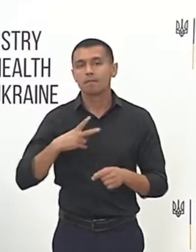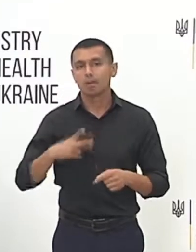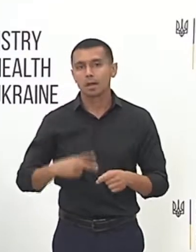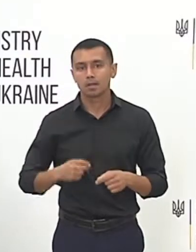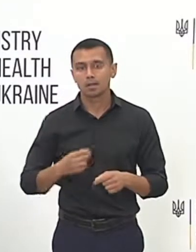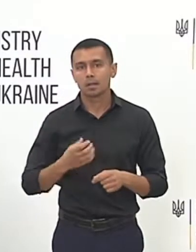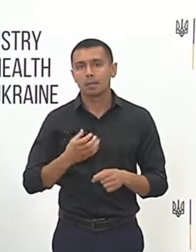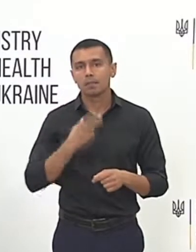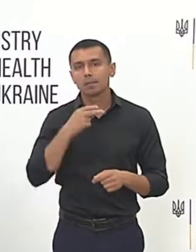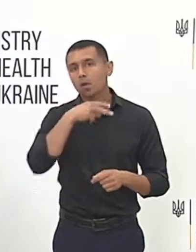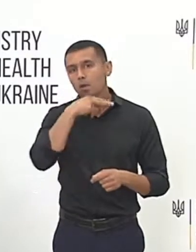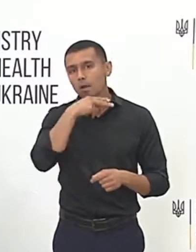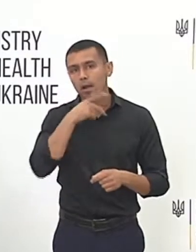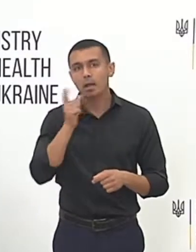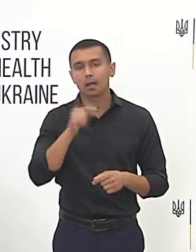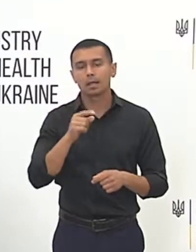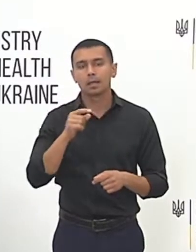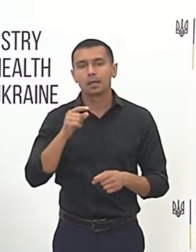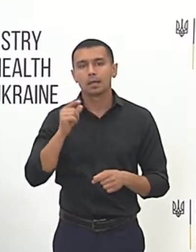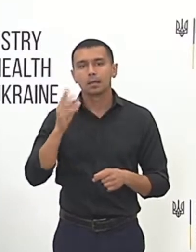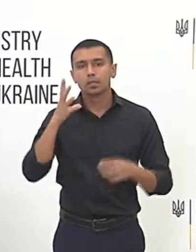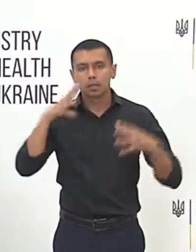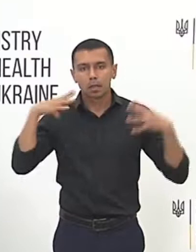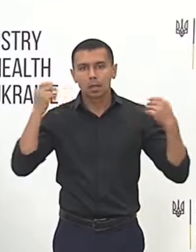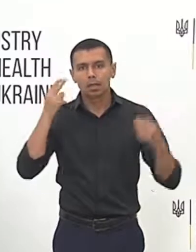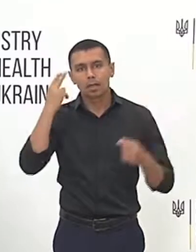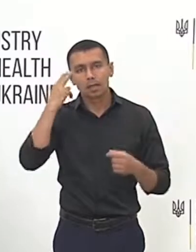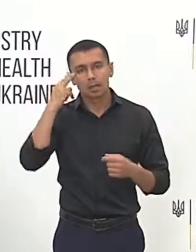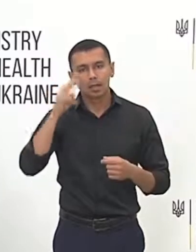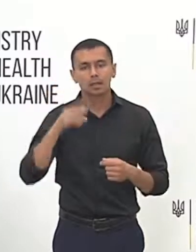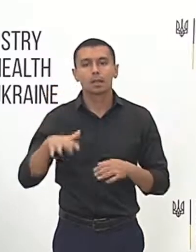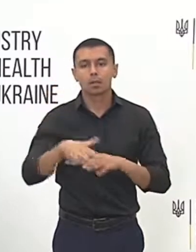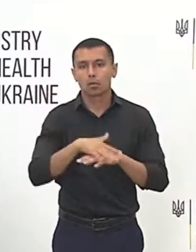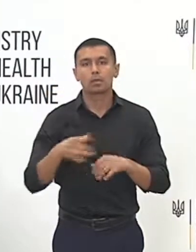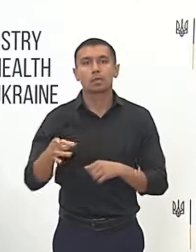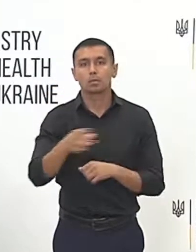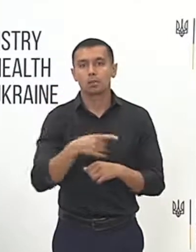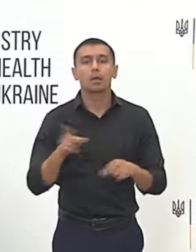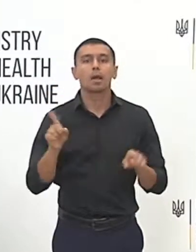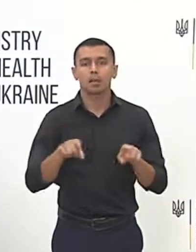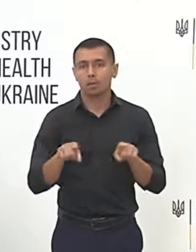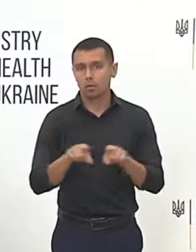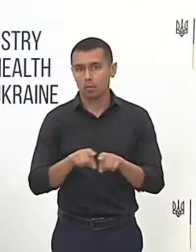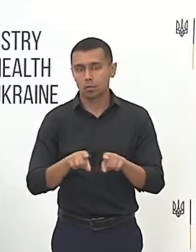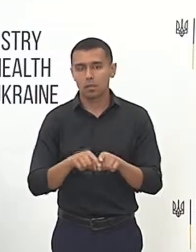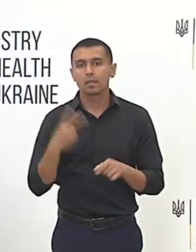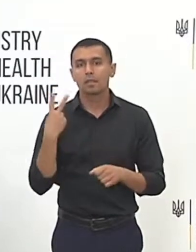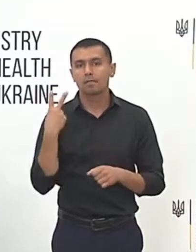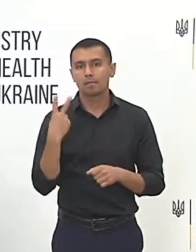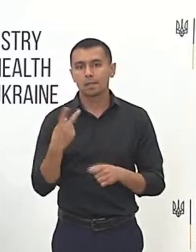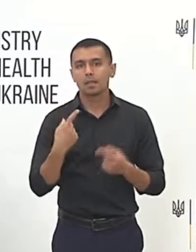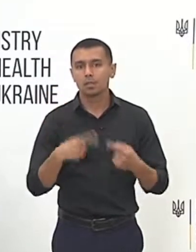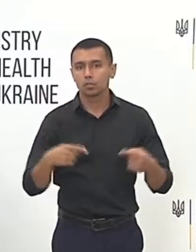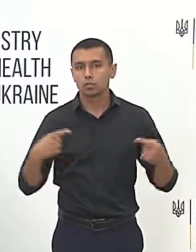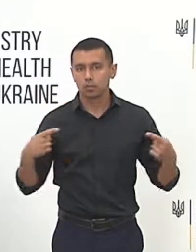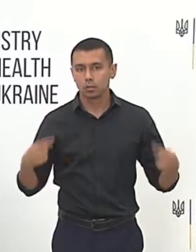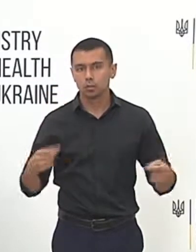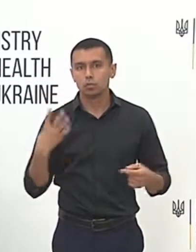Франція, Південна Корея, Нідерланди і Китайська Народна Республіка. Також дві